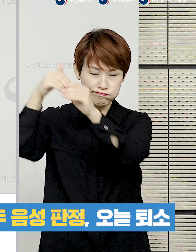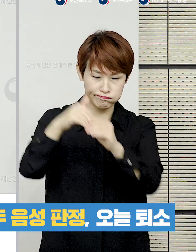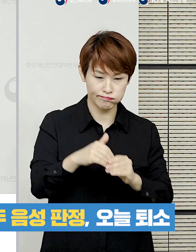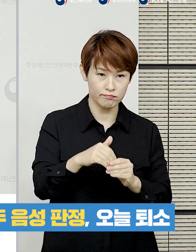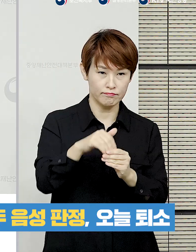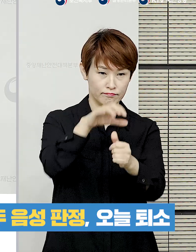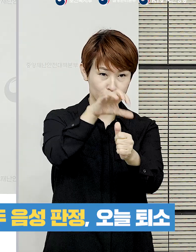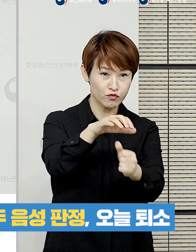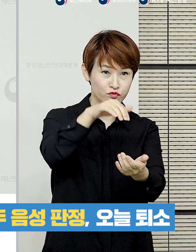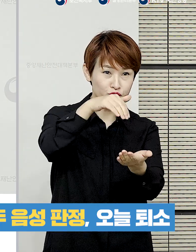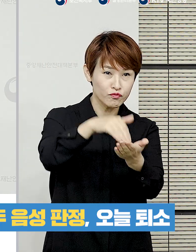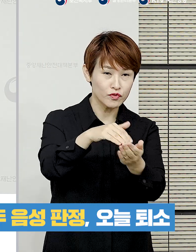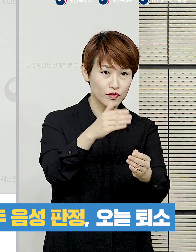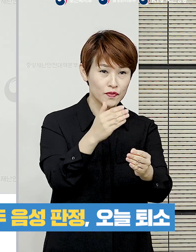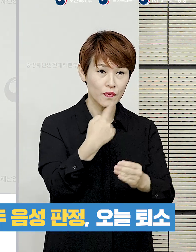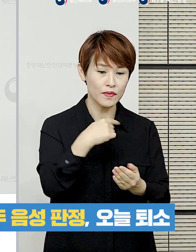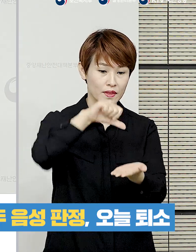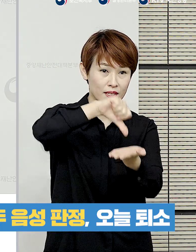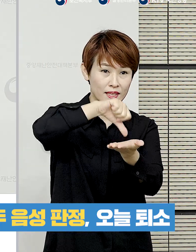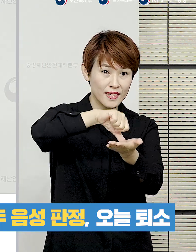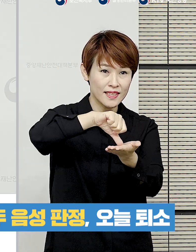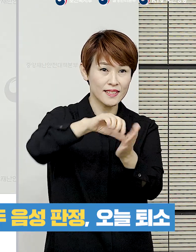격리 중이었던 이란 재외국민